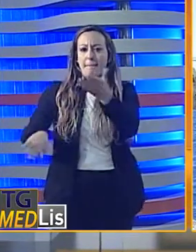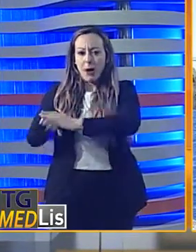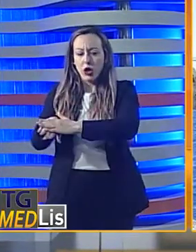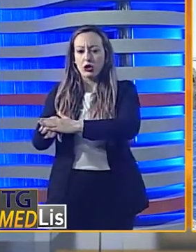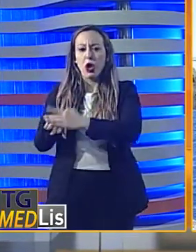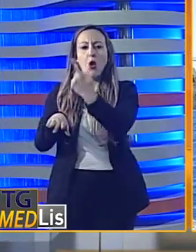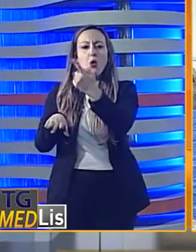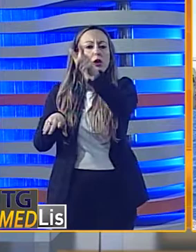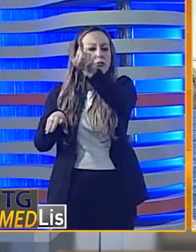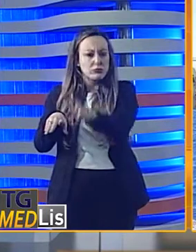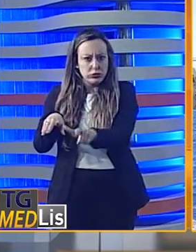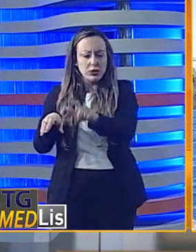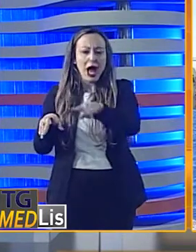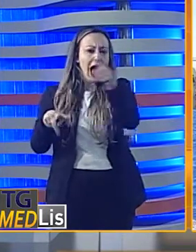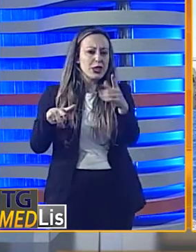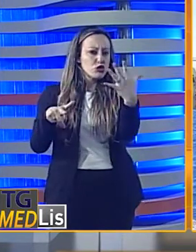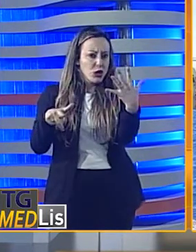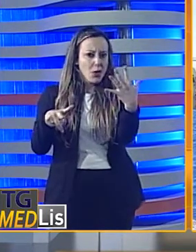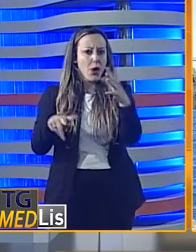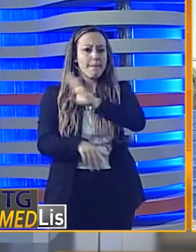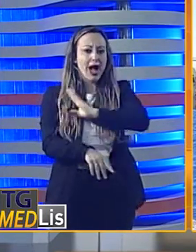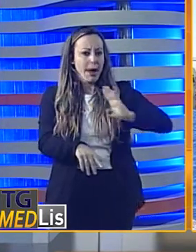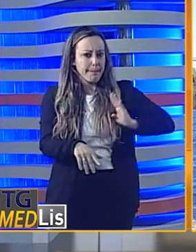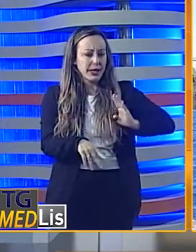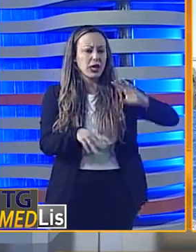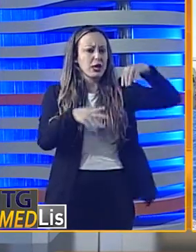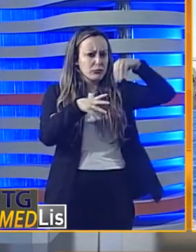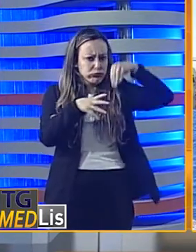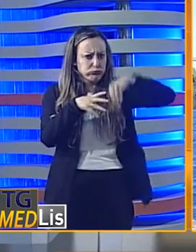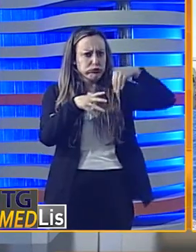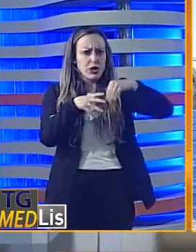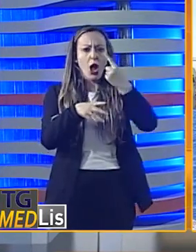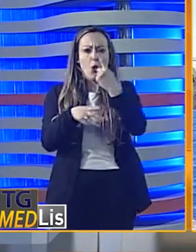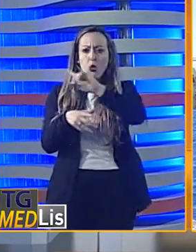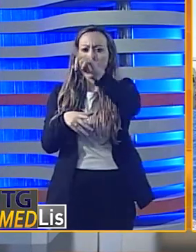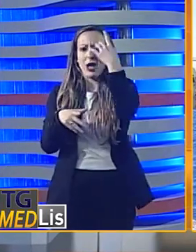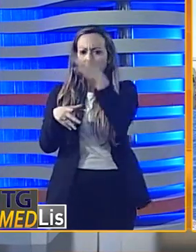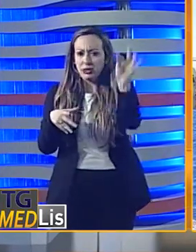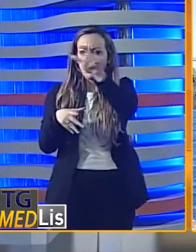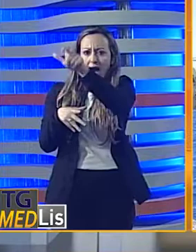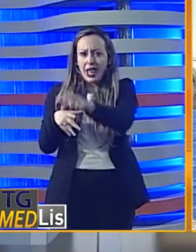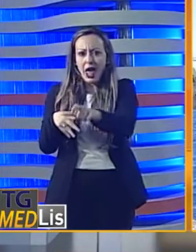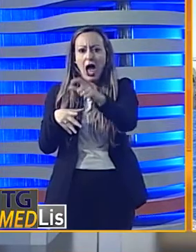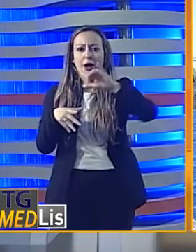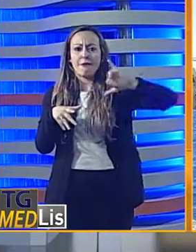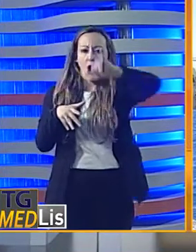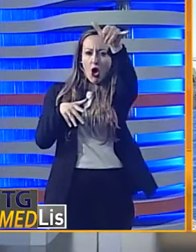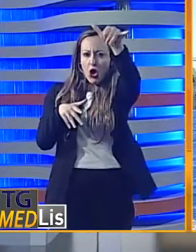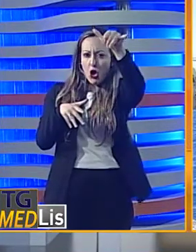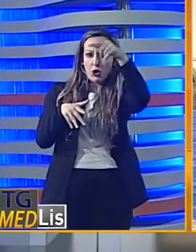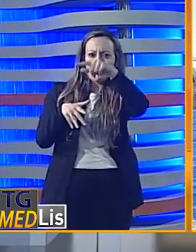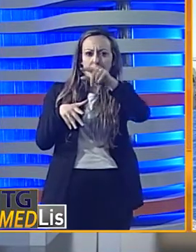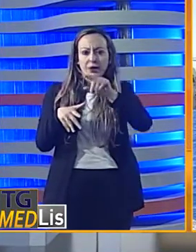notturna. Morto uno dei cinque membri dell'equipaggio è lo specialista di volo Andrea Fazio